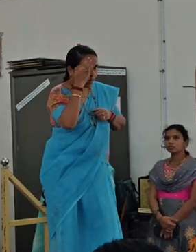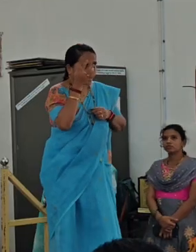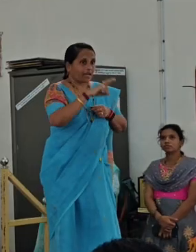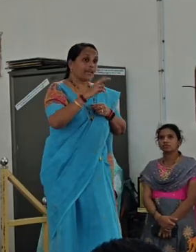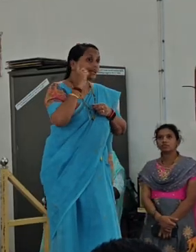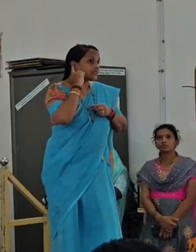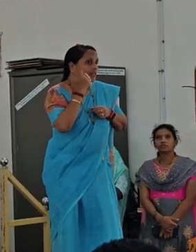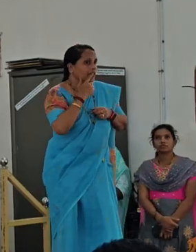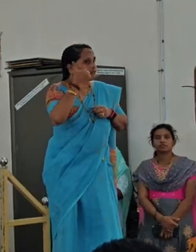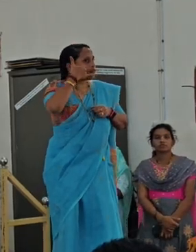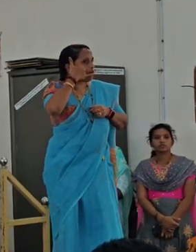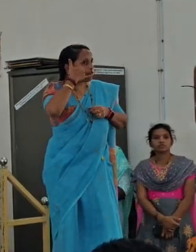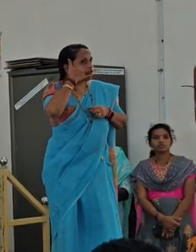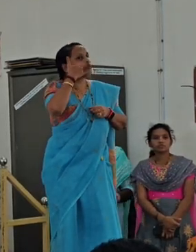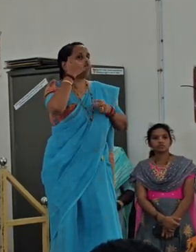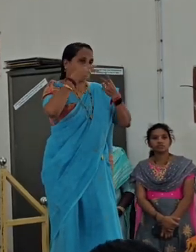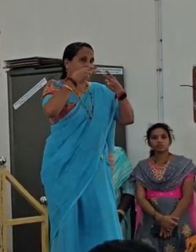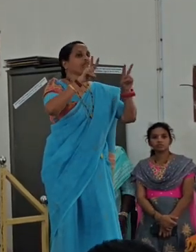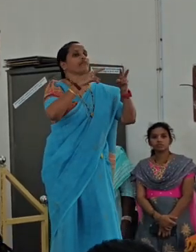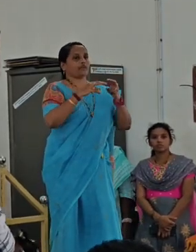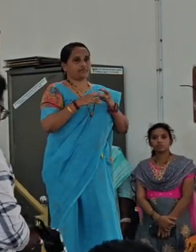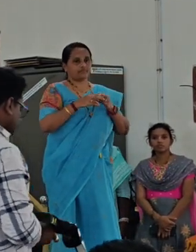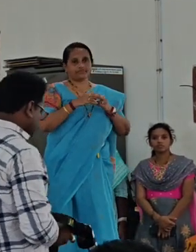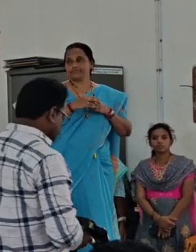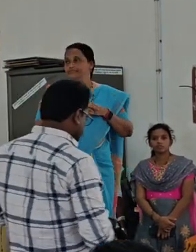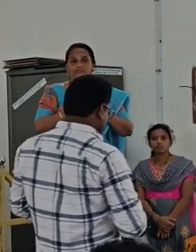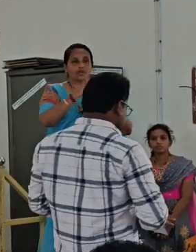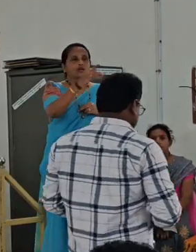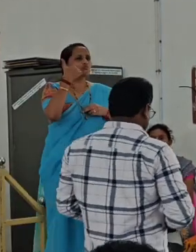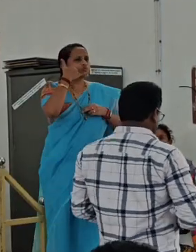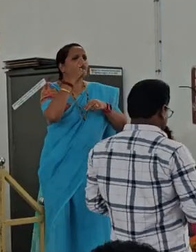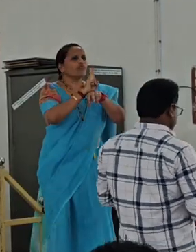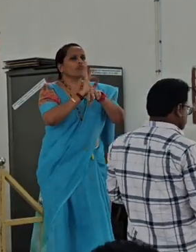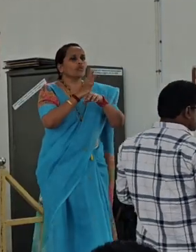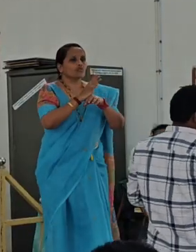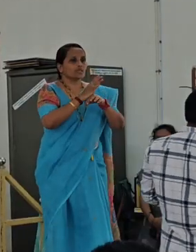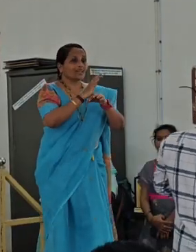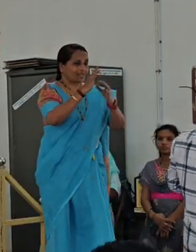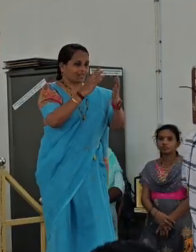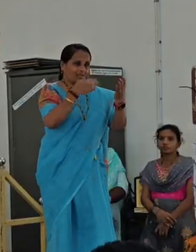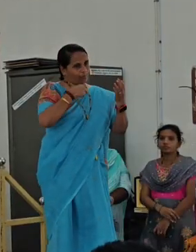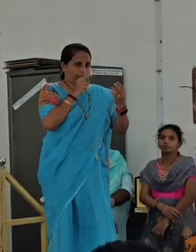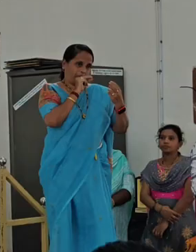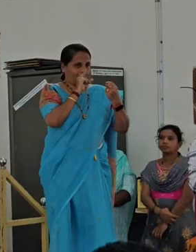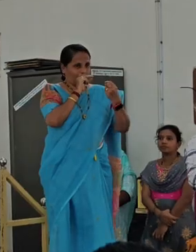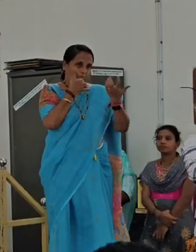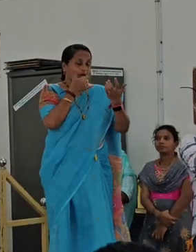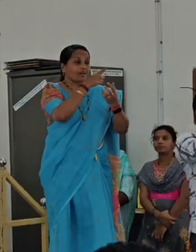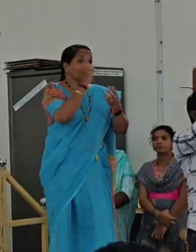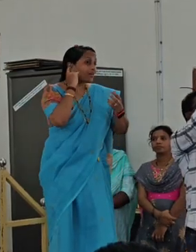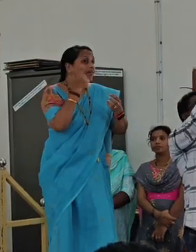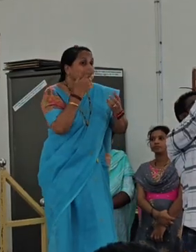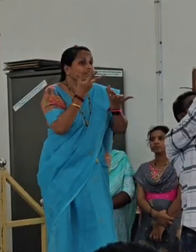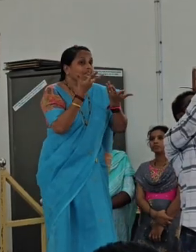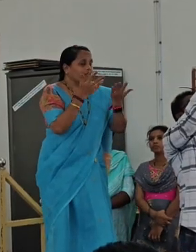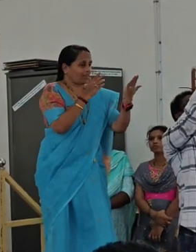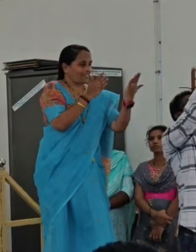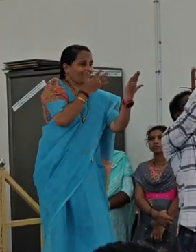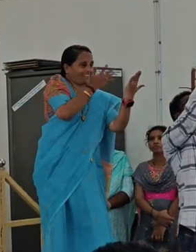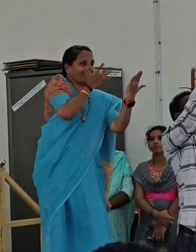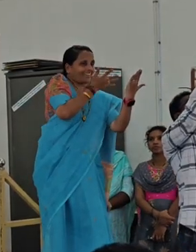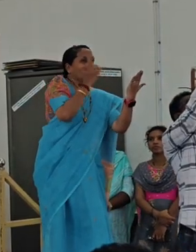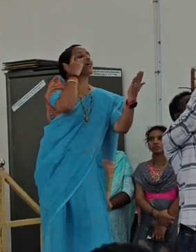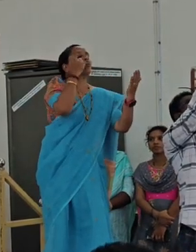టీవీ వాటికి తక్కువ చేయలేకుండా సైన్ లాంగ్వేజ్ ద్వారా వీడియో కాల్లో మాట్లాడుకోవడానికి అవకాశం ఉంటుందని కాబట్టి